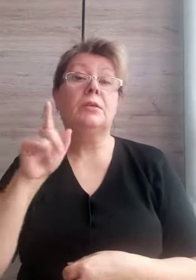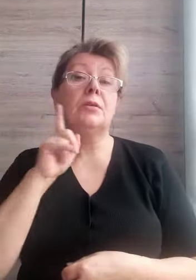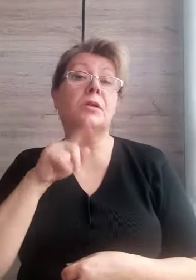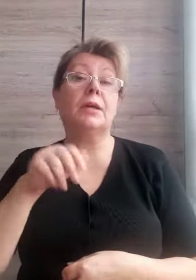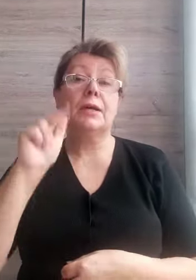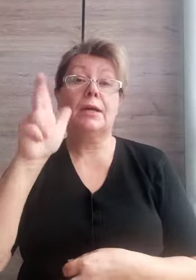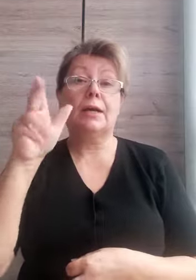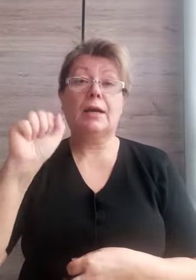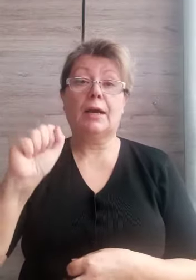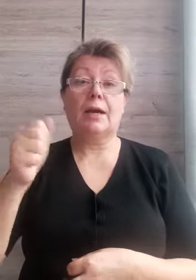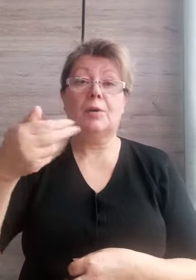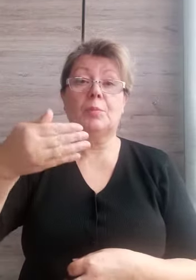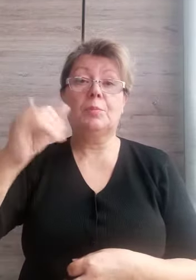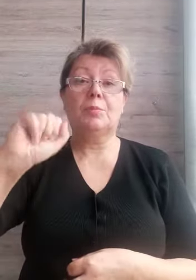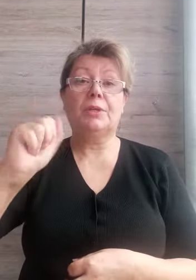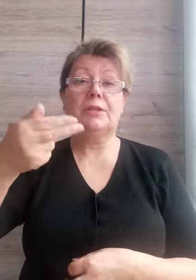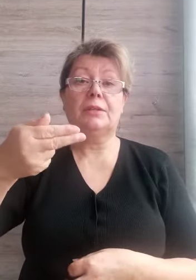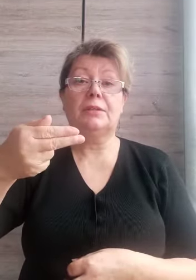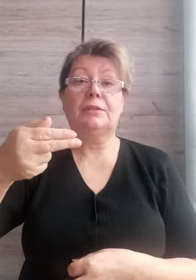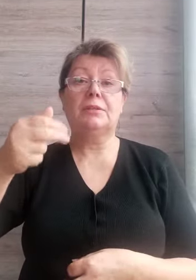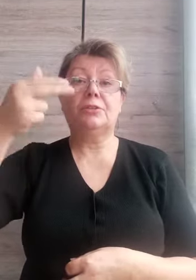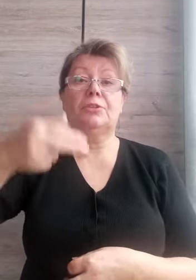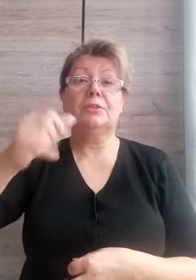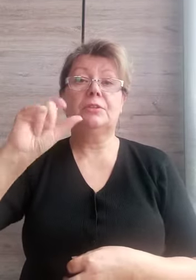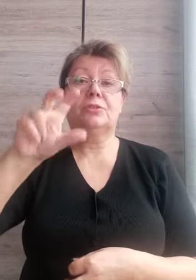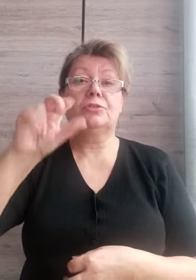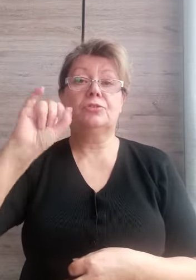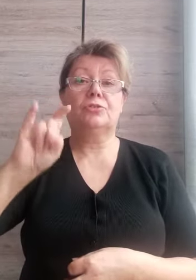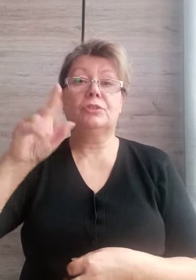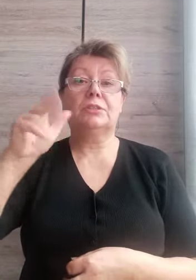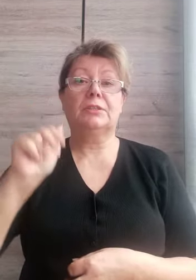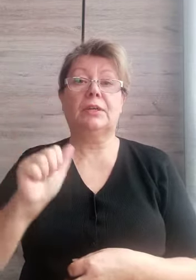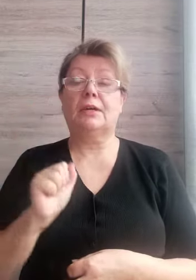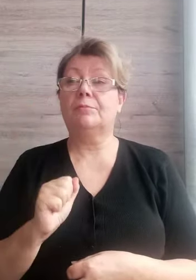kamieńczyka.